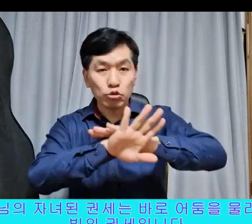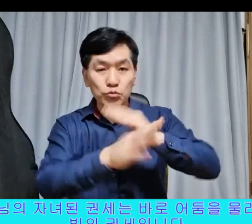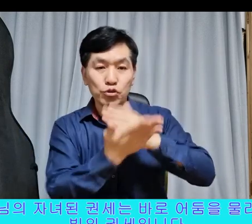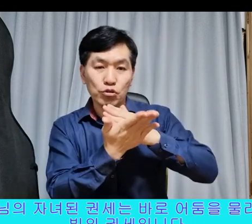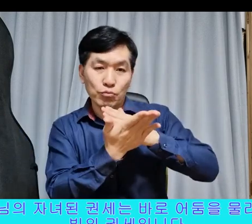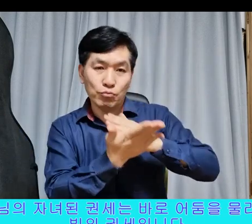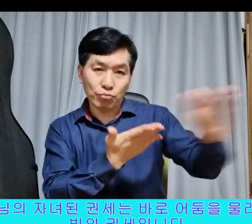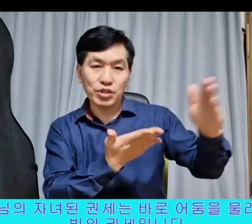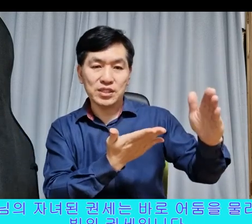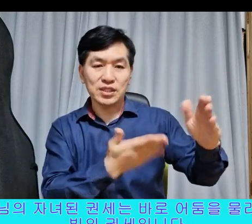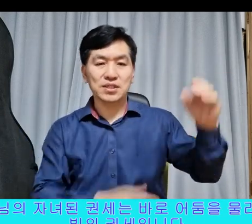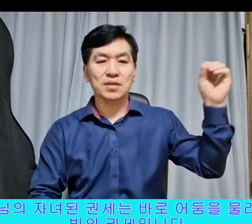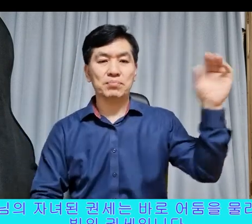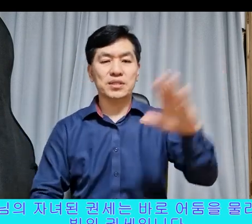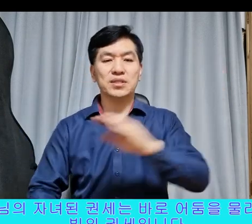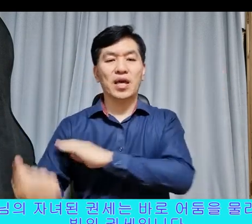어둠을 물리치는 빛의